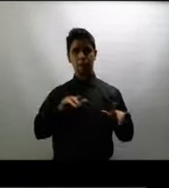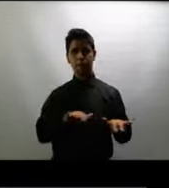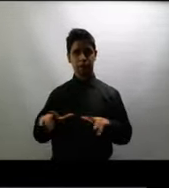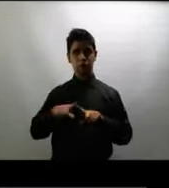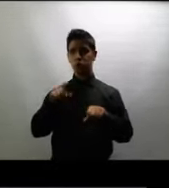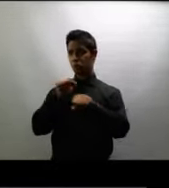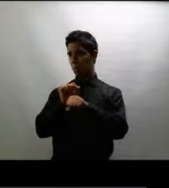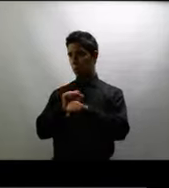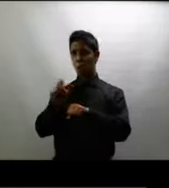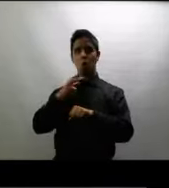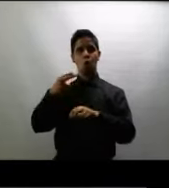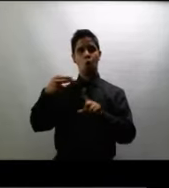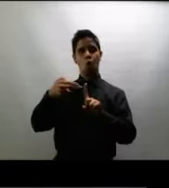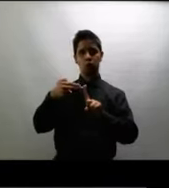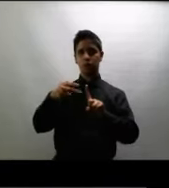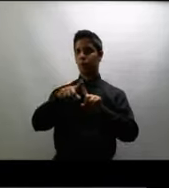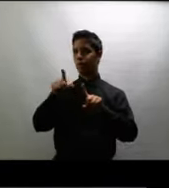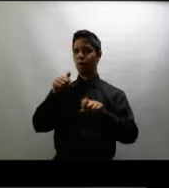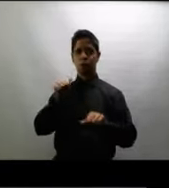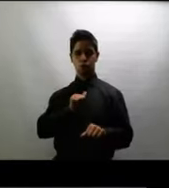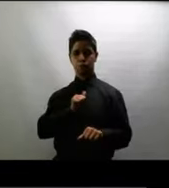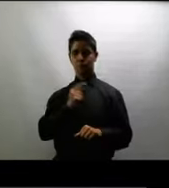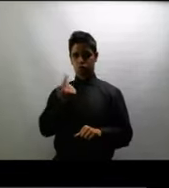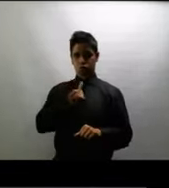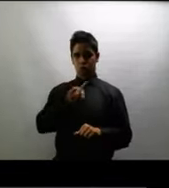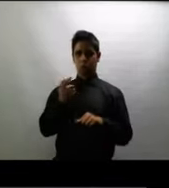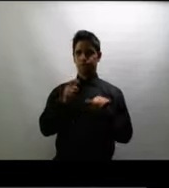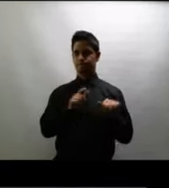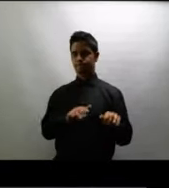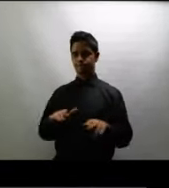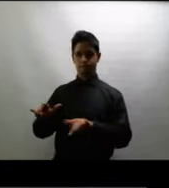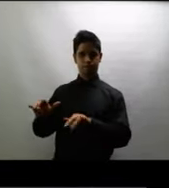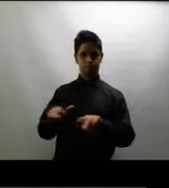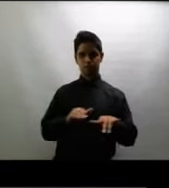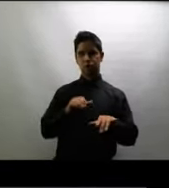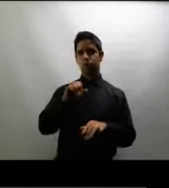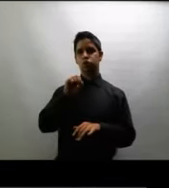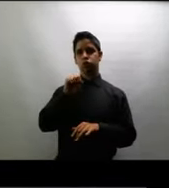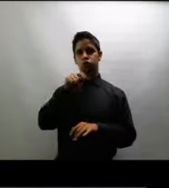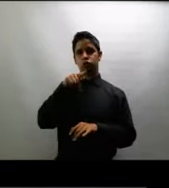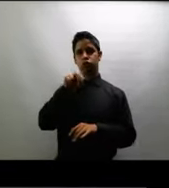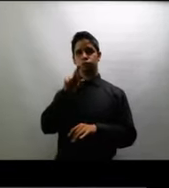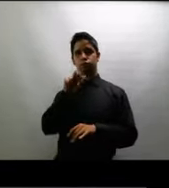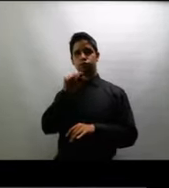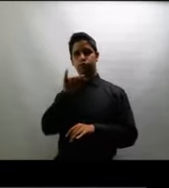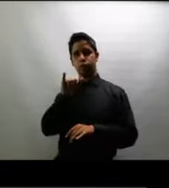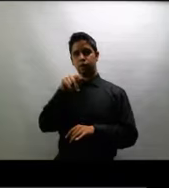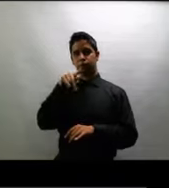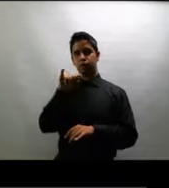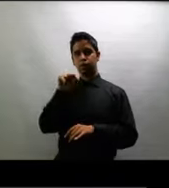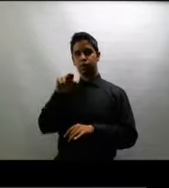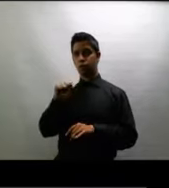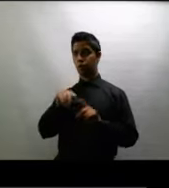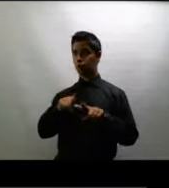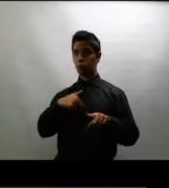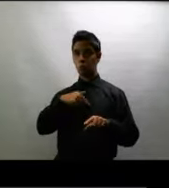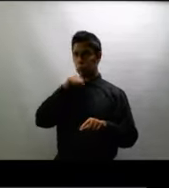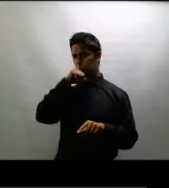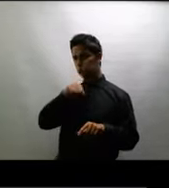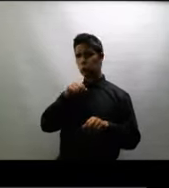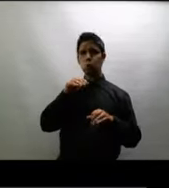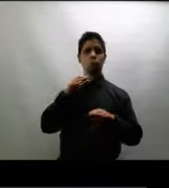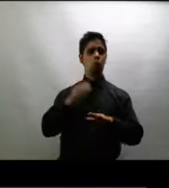tocando solita. Piano. Ah, ok. Lo que llaman straight piano. Me encantaba la música popular, pero